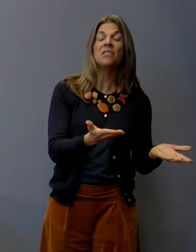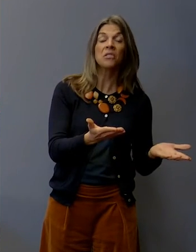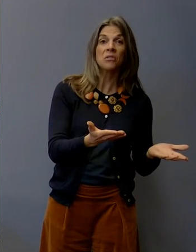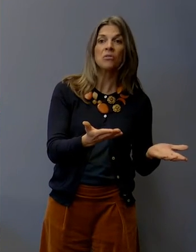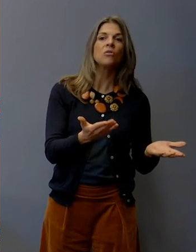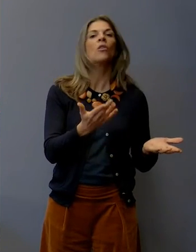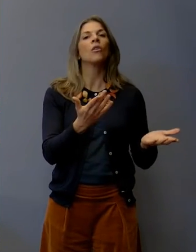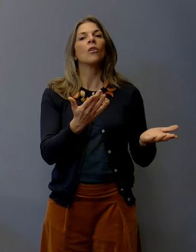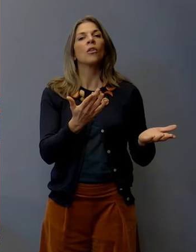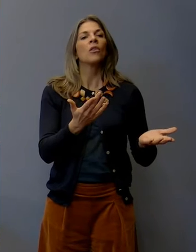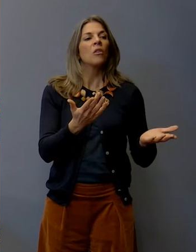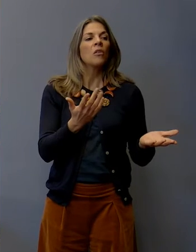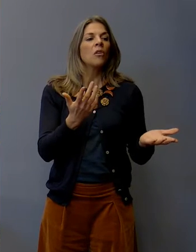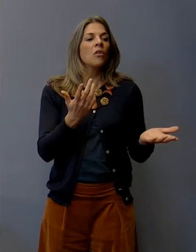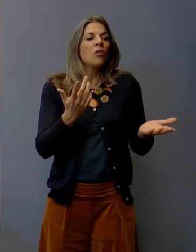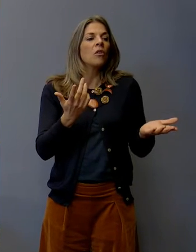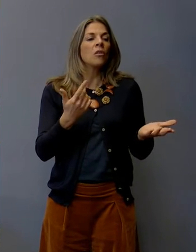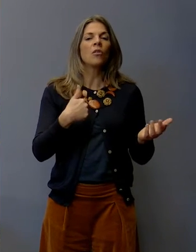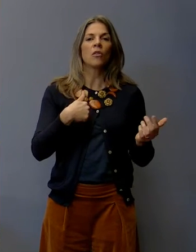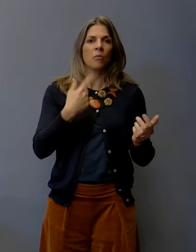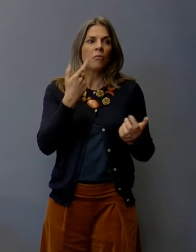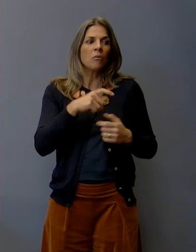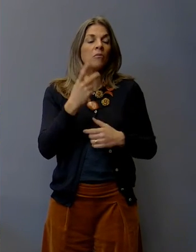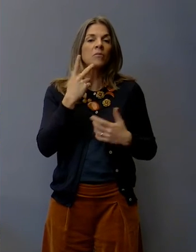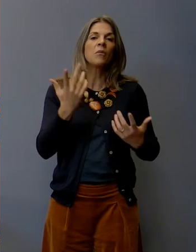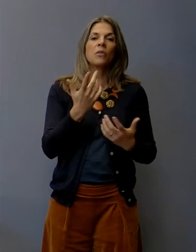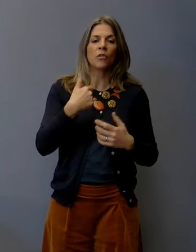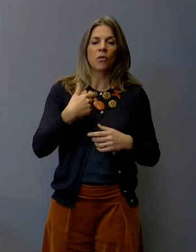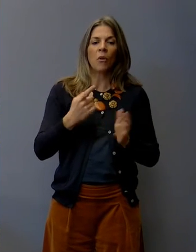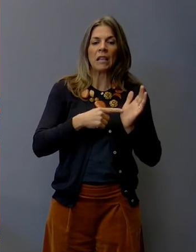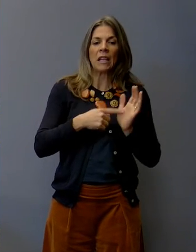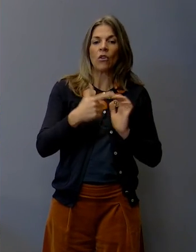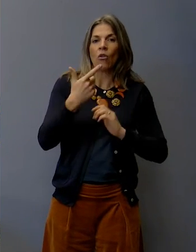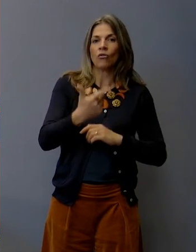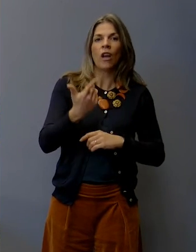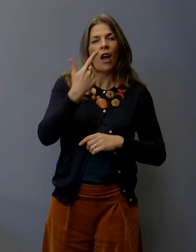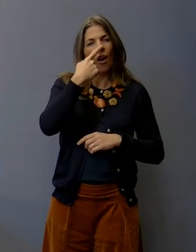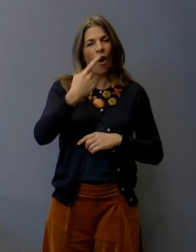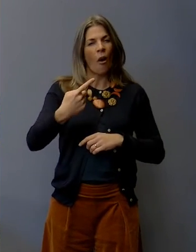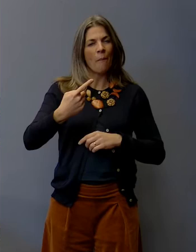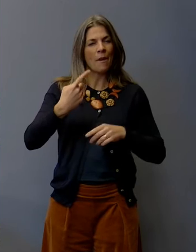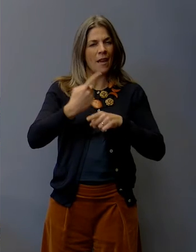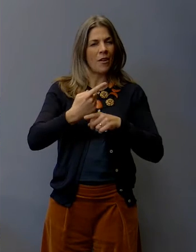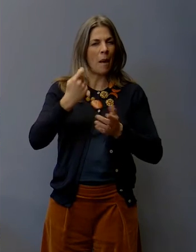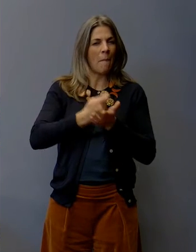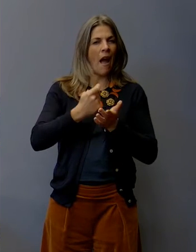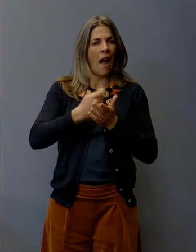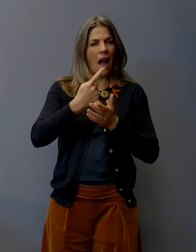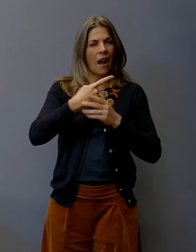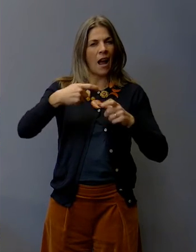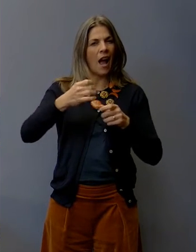non abbiamo mai pensato neanche riprenderlo quel settore perché non eravamo diritto se l'avessimo avuto diritto l'avremo destinato naturalmente